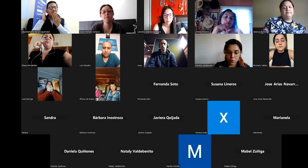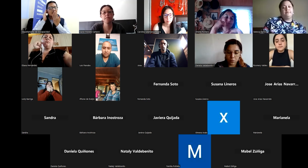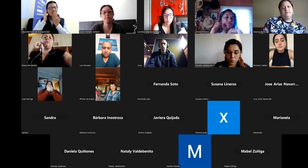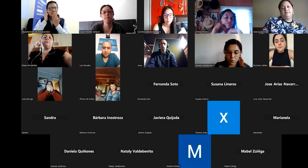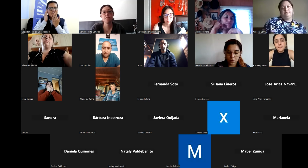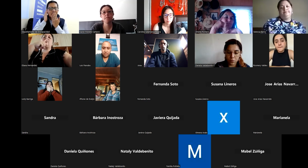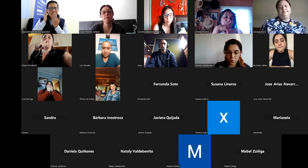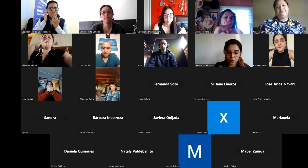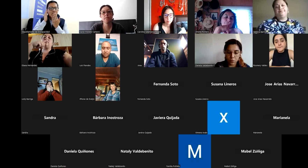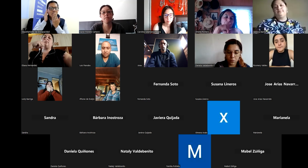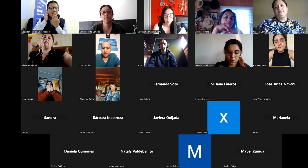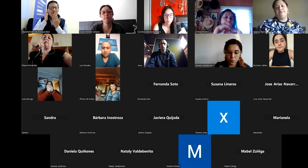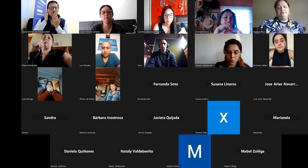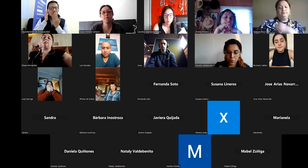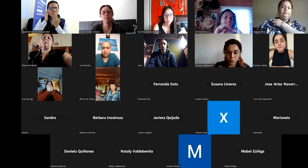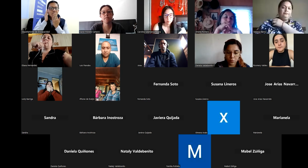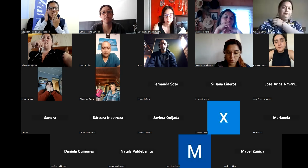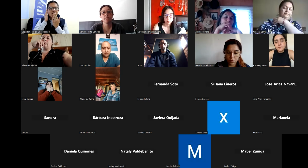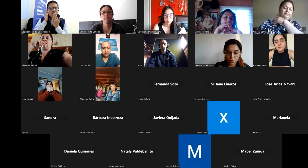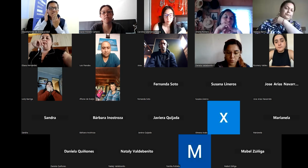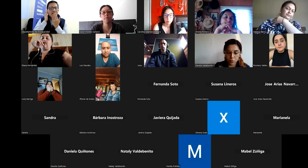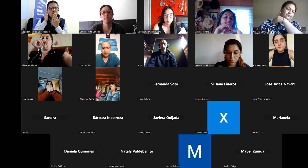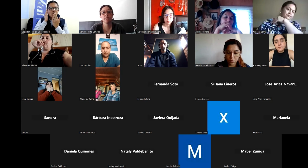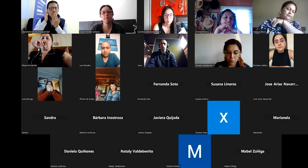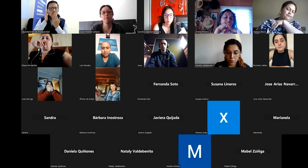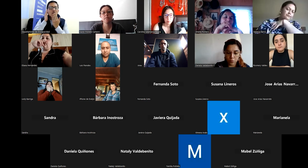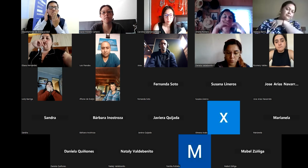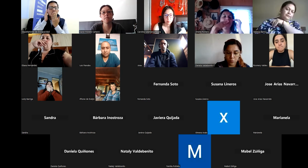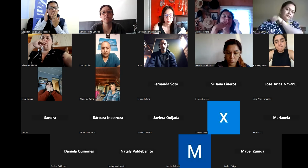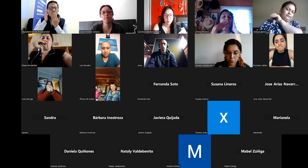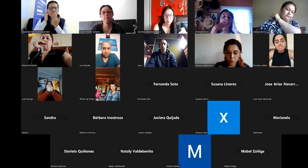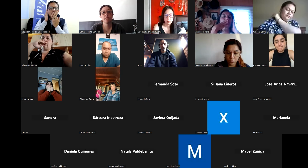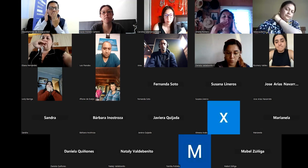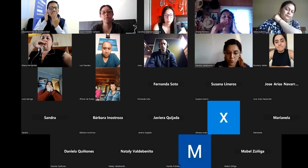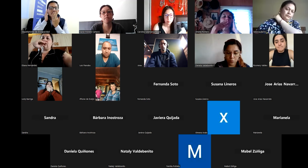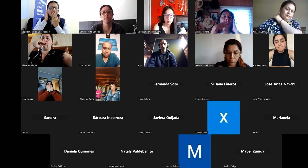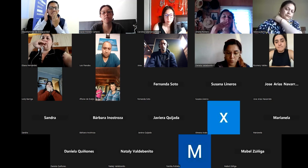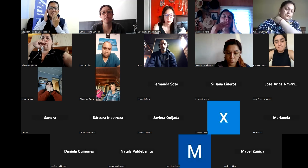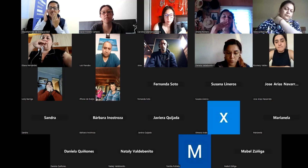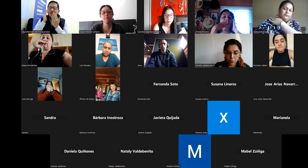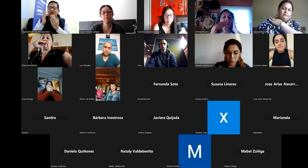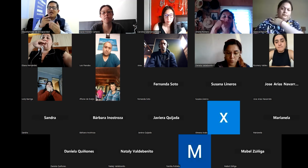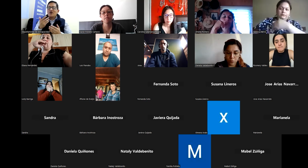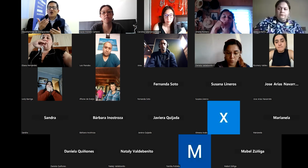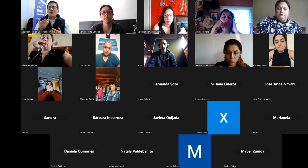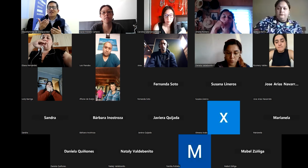así fíjense y esto para los sordos es considerado como sordo mudo y para ellos es como